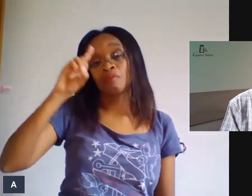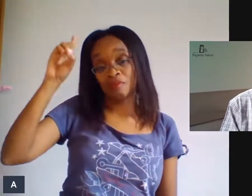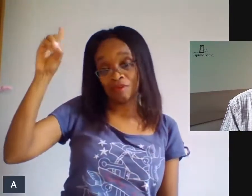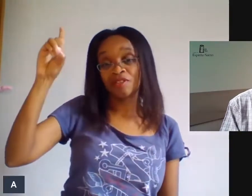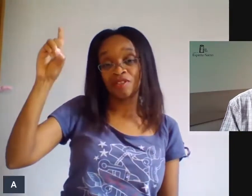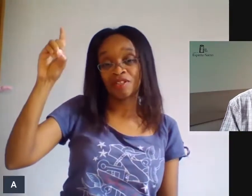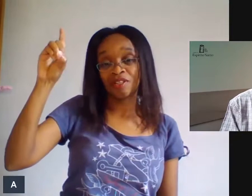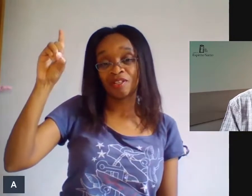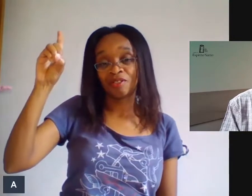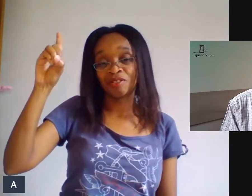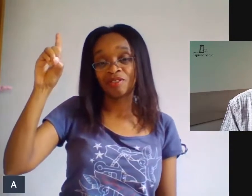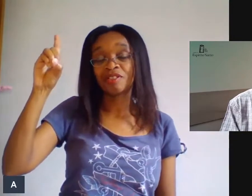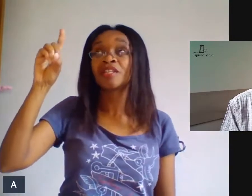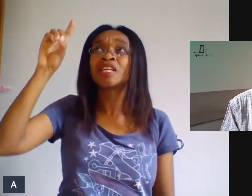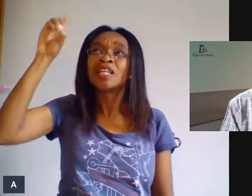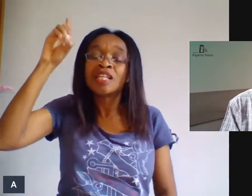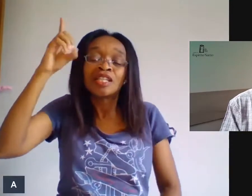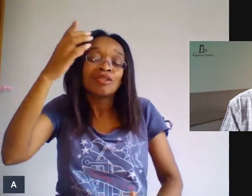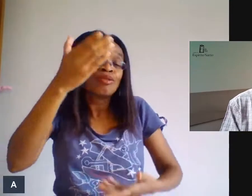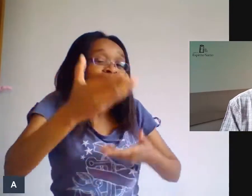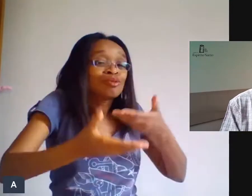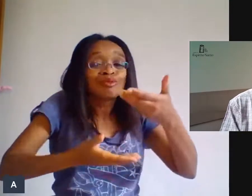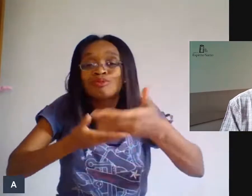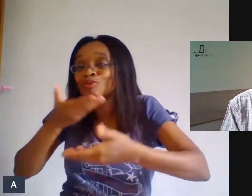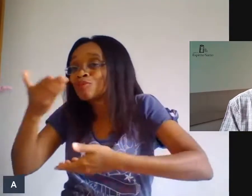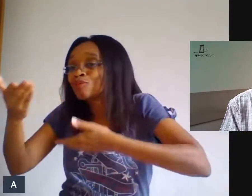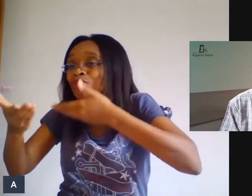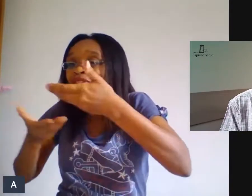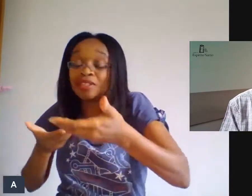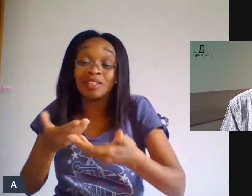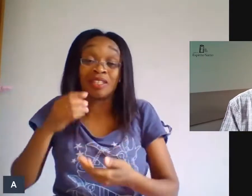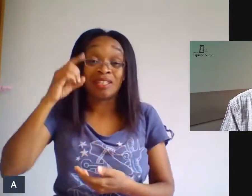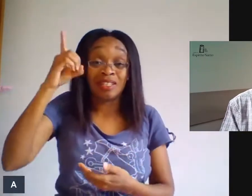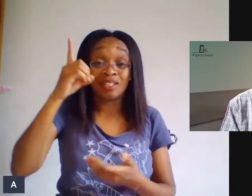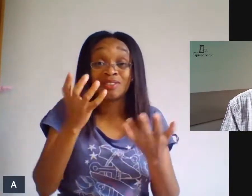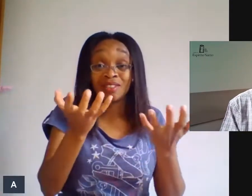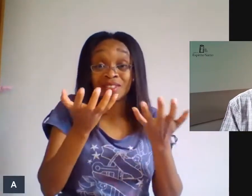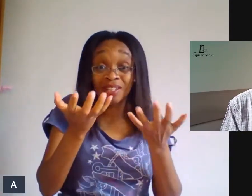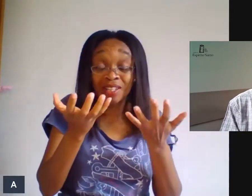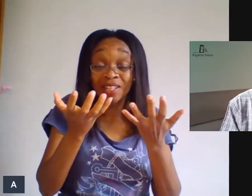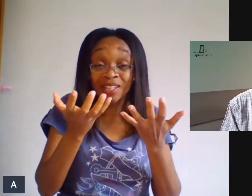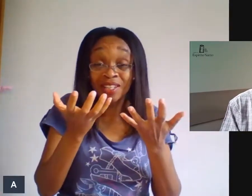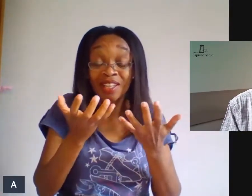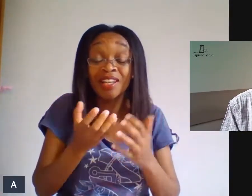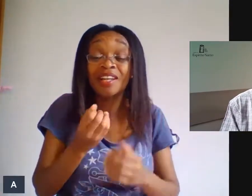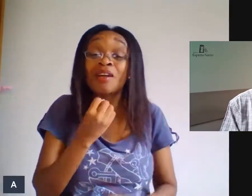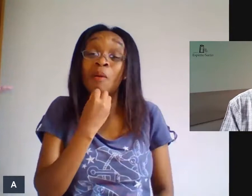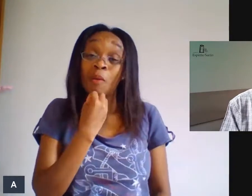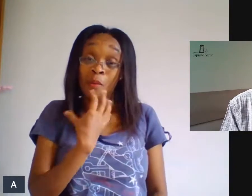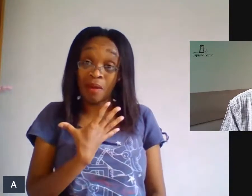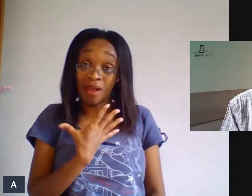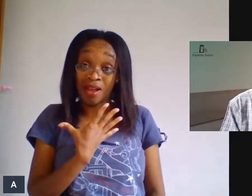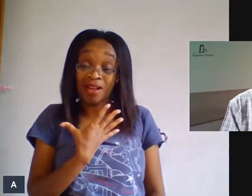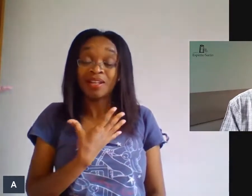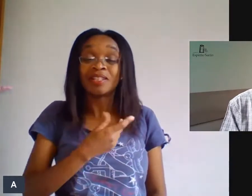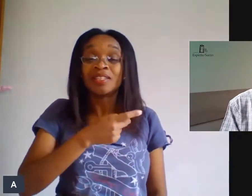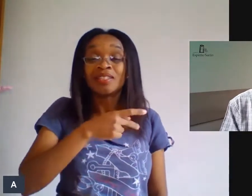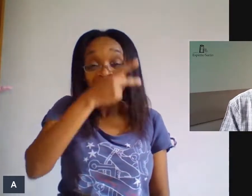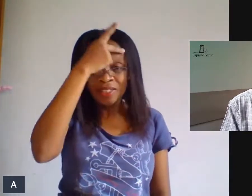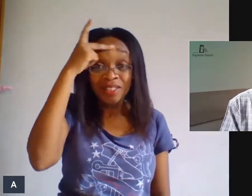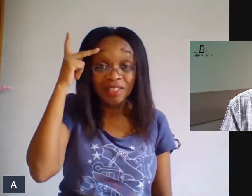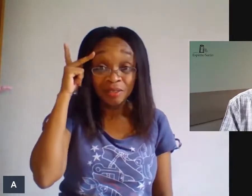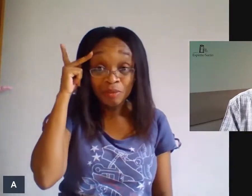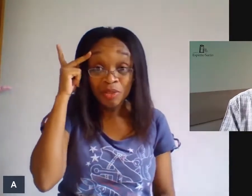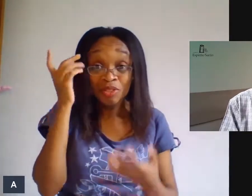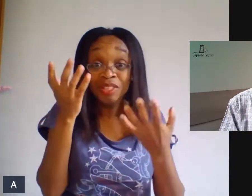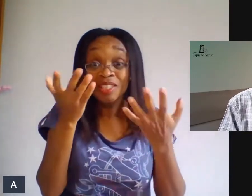direcionado para aqueles viventes, né, aquelas pessoas que se estão prestes a se casar.